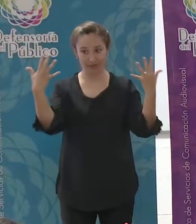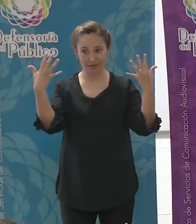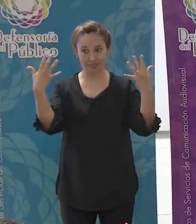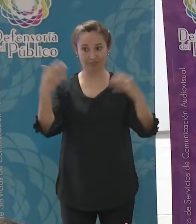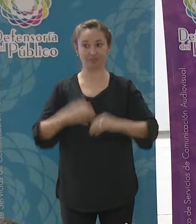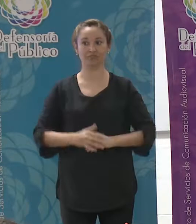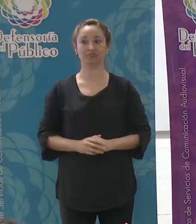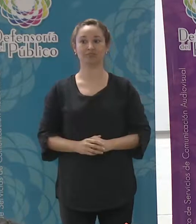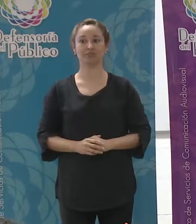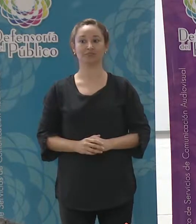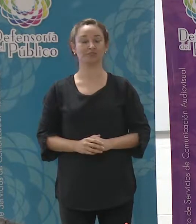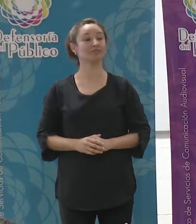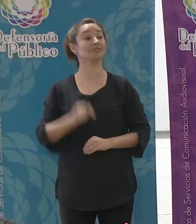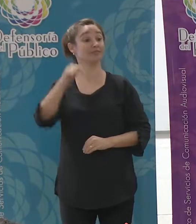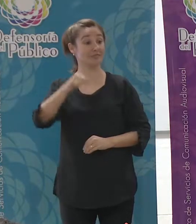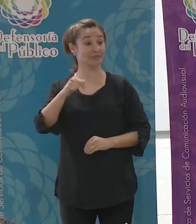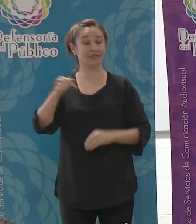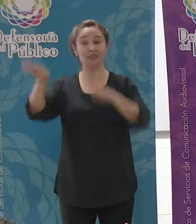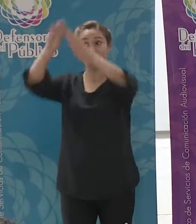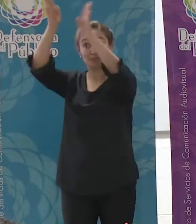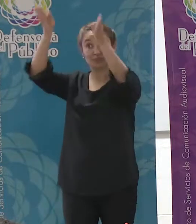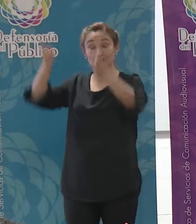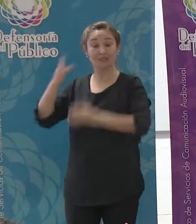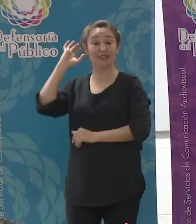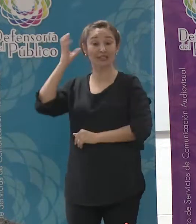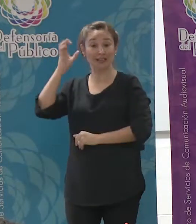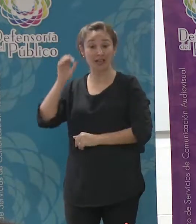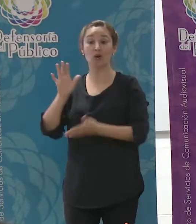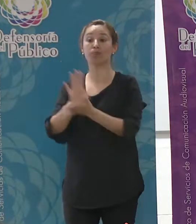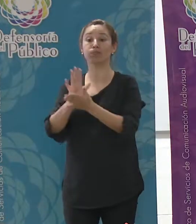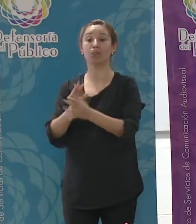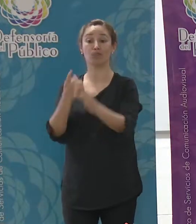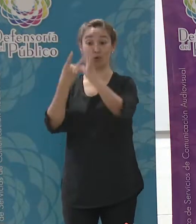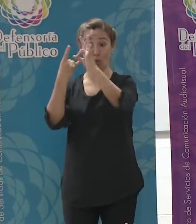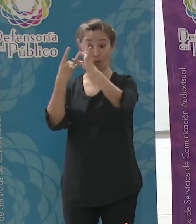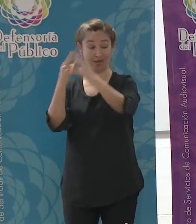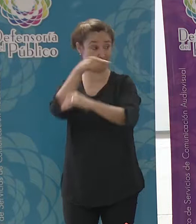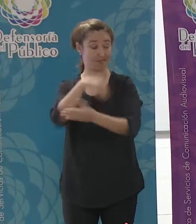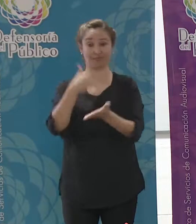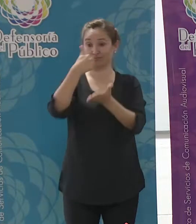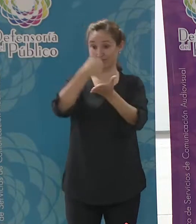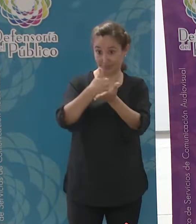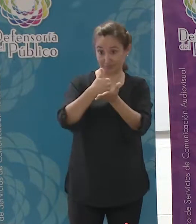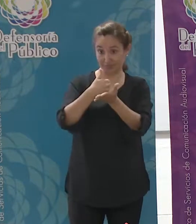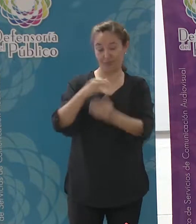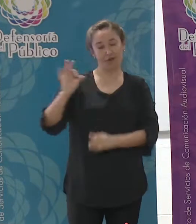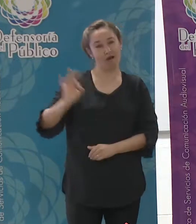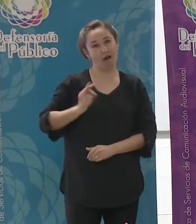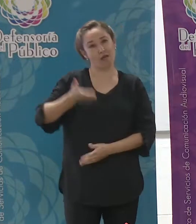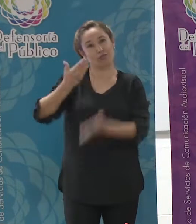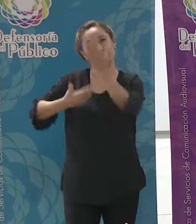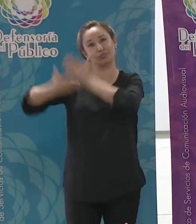estoy acá en representación de la radio de la Universidad Nacional del Nordeste, que es un medio universitario que tiene 19 años